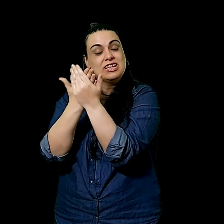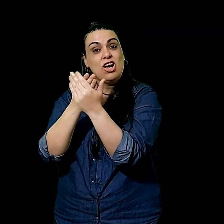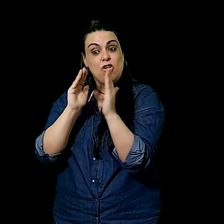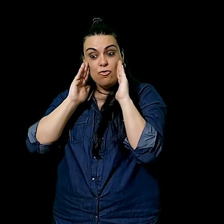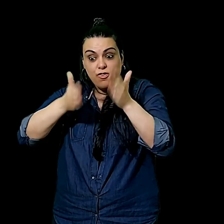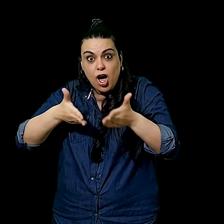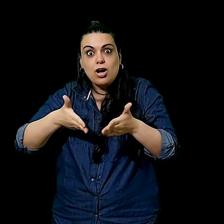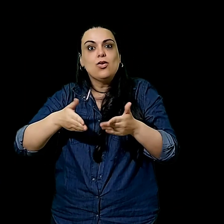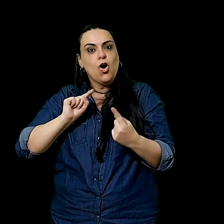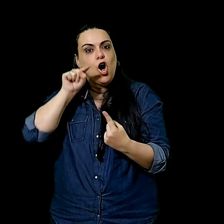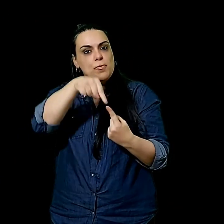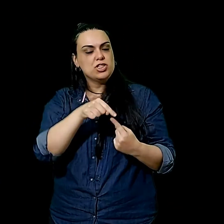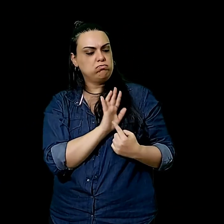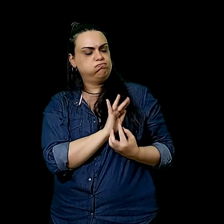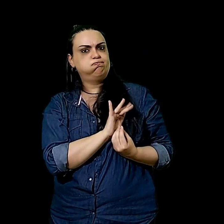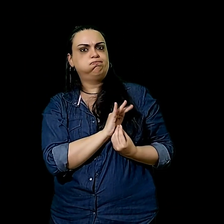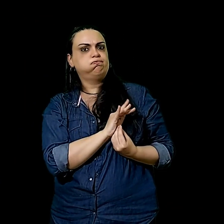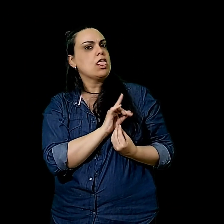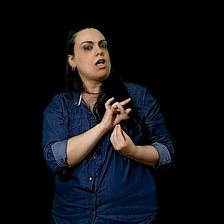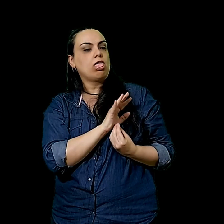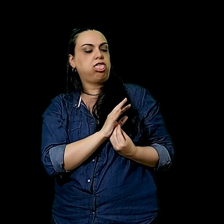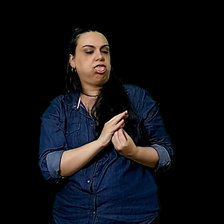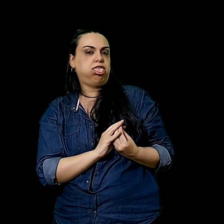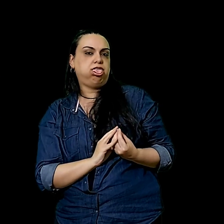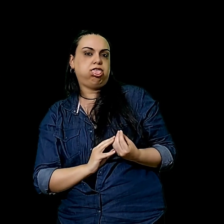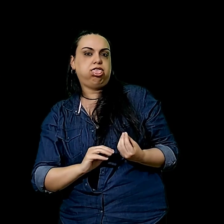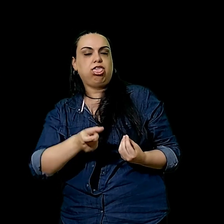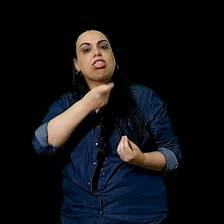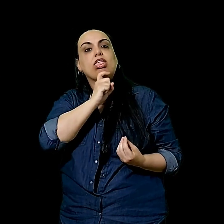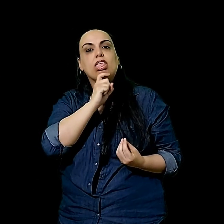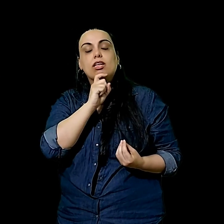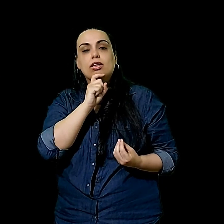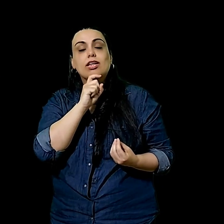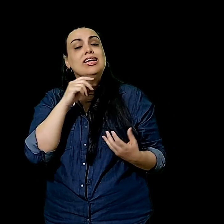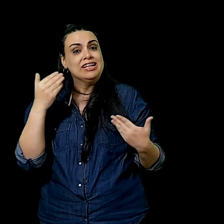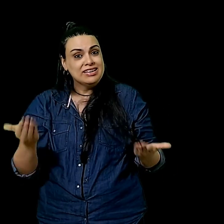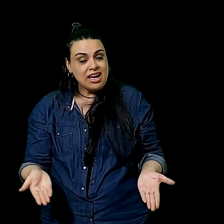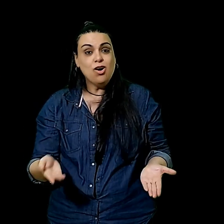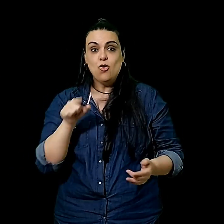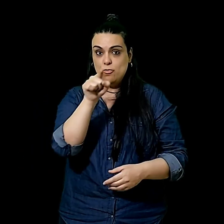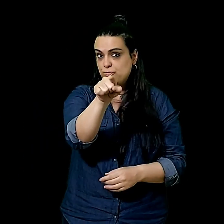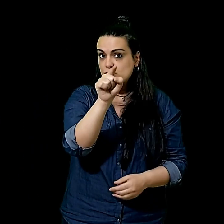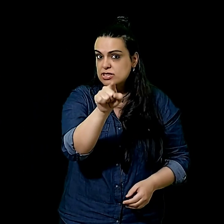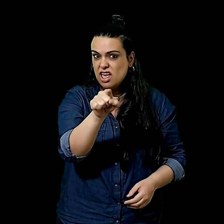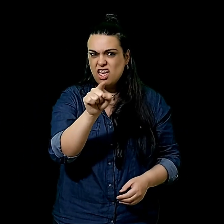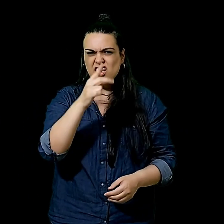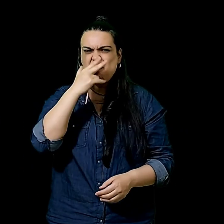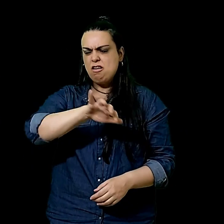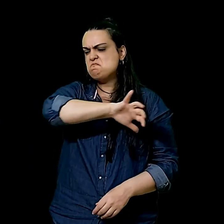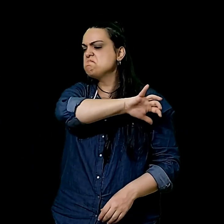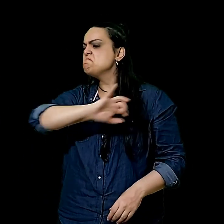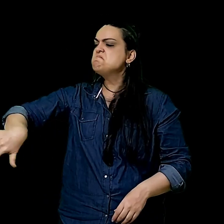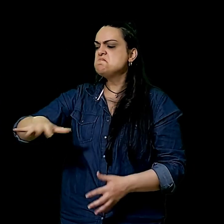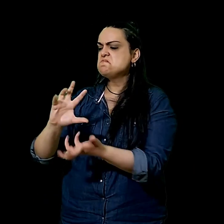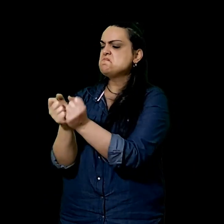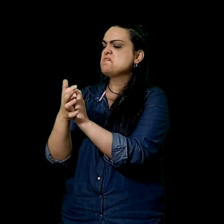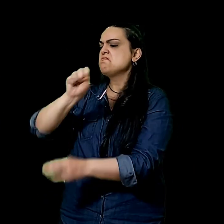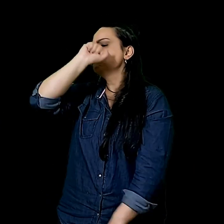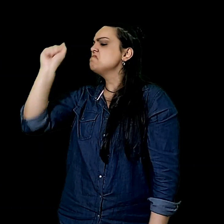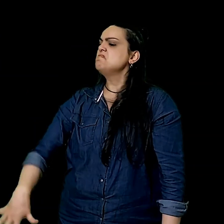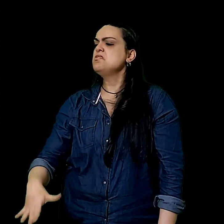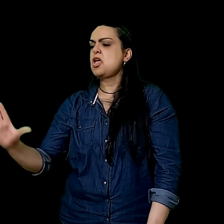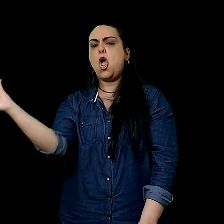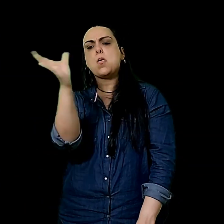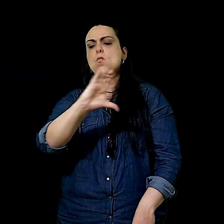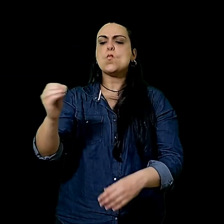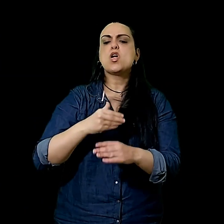eu quero que você anote isso aí. Você não é descartável, assim como a chamada de Deus na sua vida não é. Lembra lá de Êxodo, capítulo